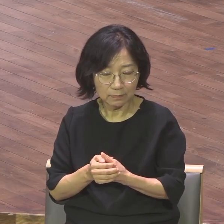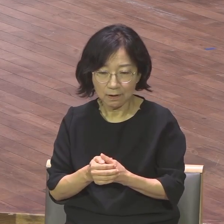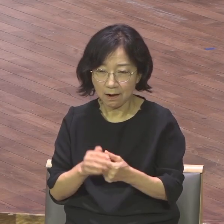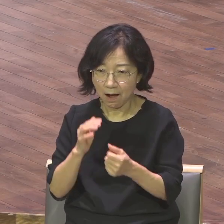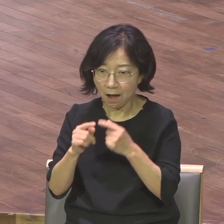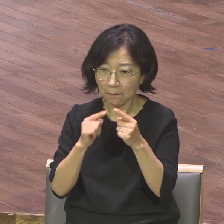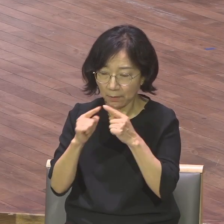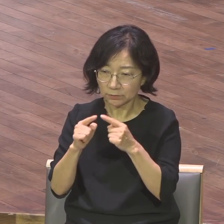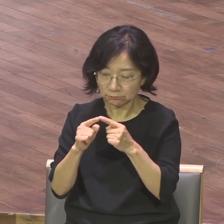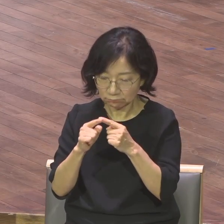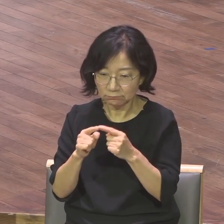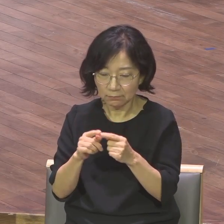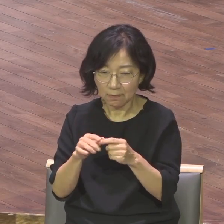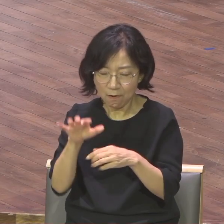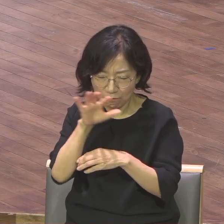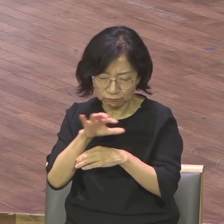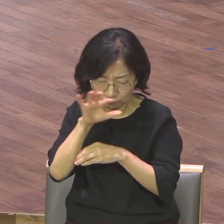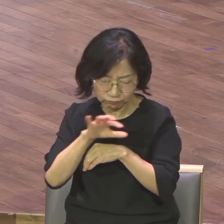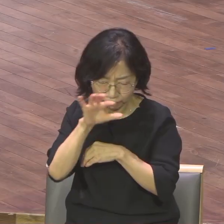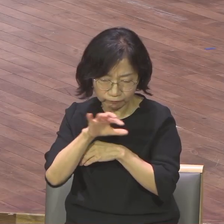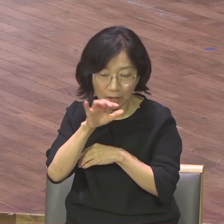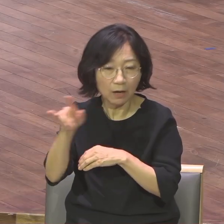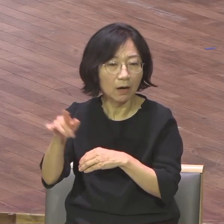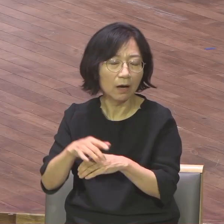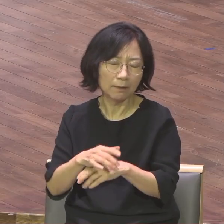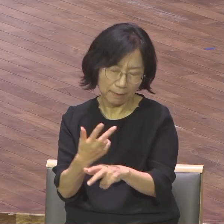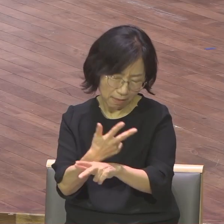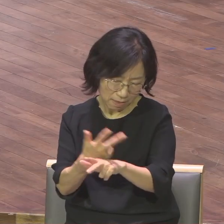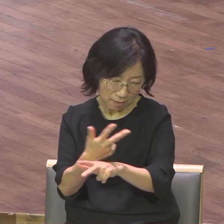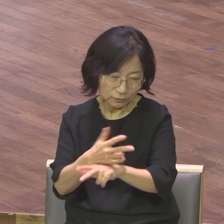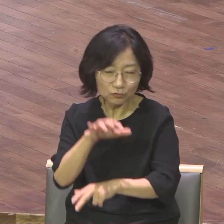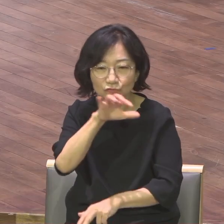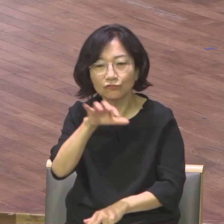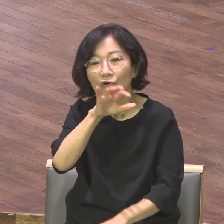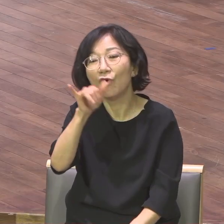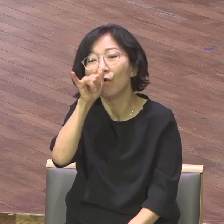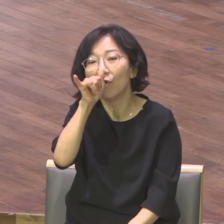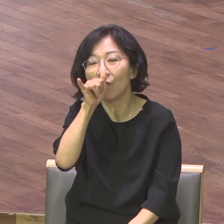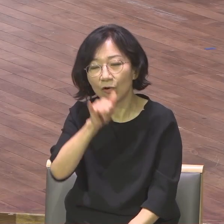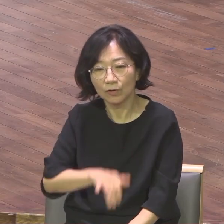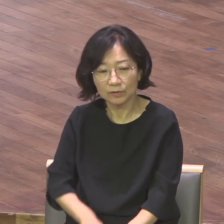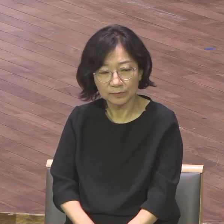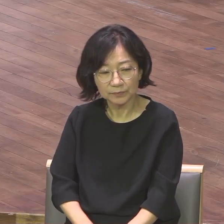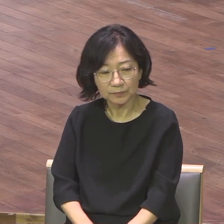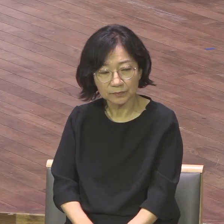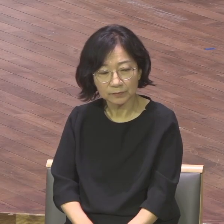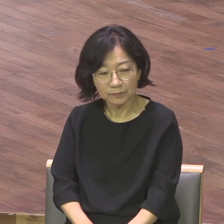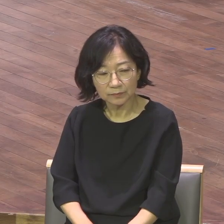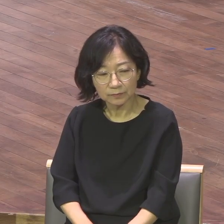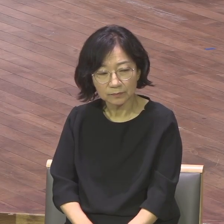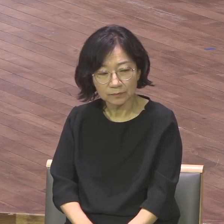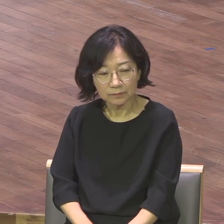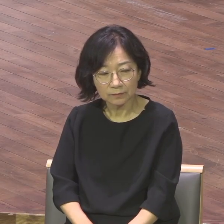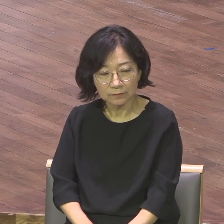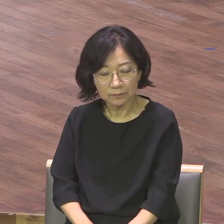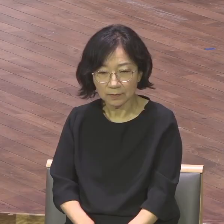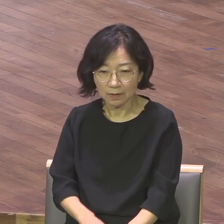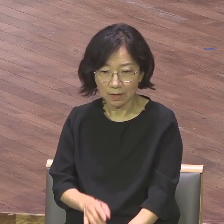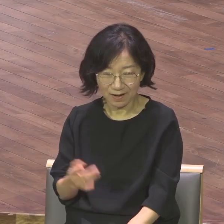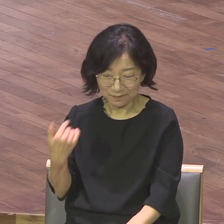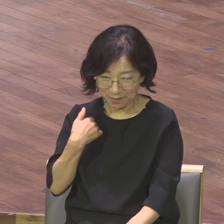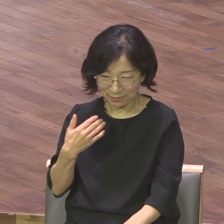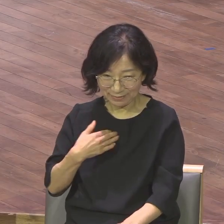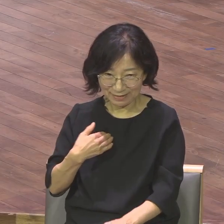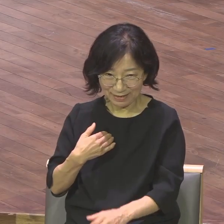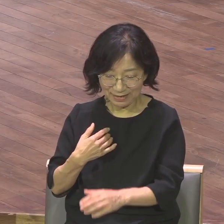말씀을 대언자로 그렇게 훈련 매주 한대. 매주 진지하게 보고서를 이만큼까지 왔어요.